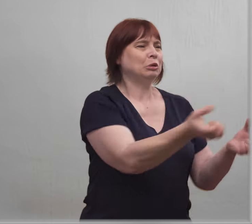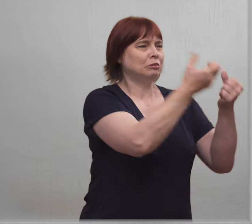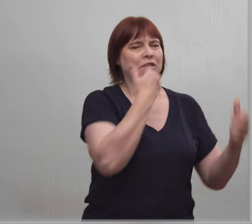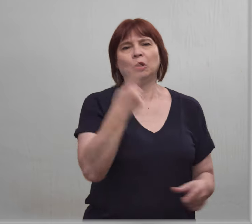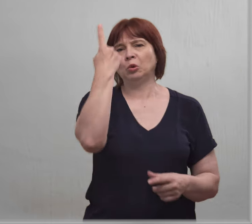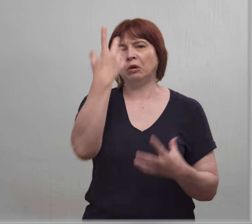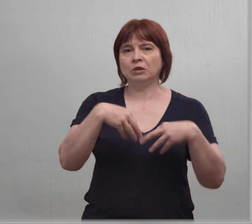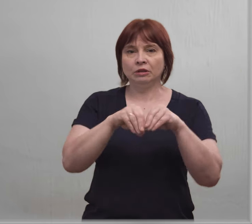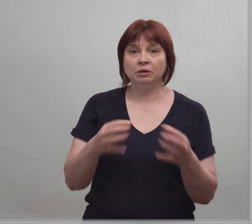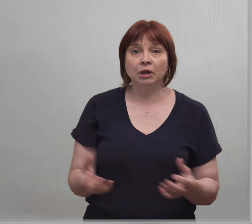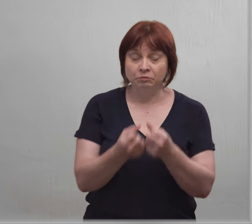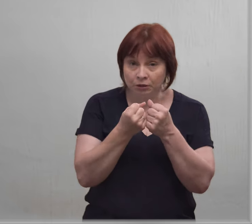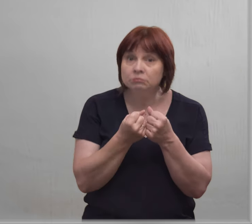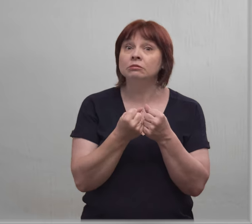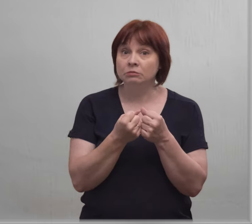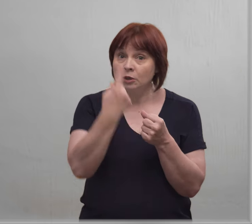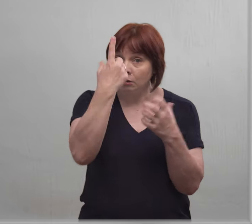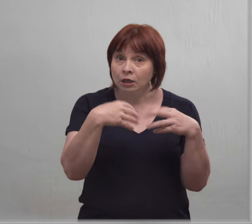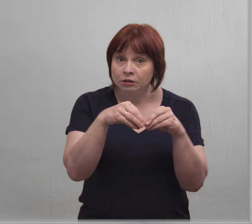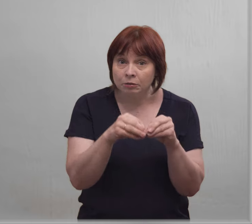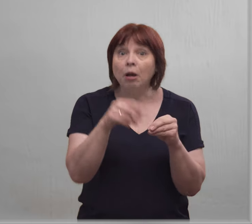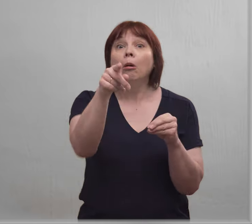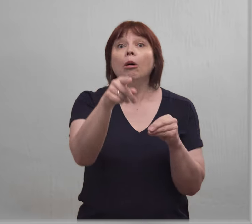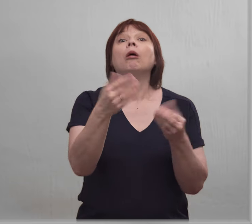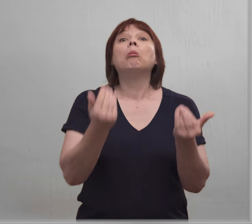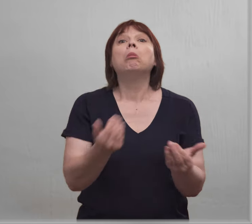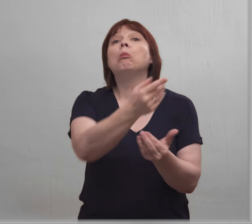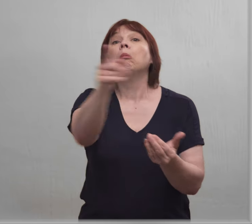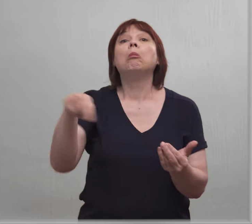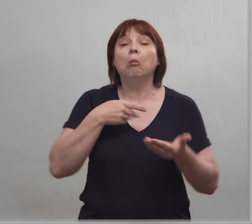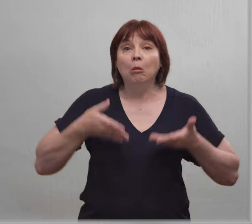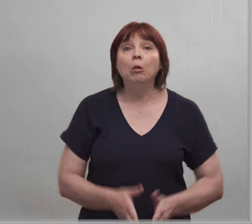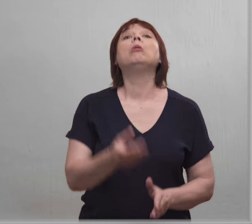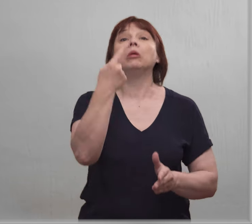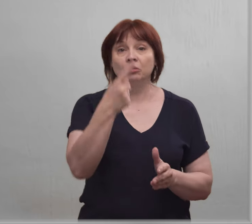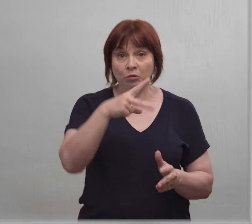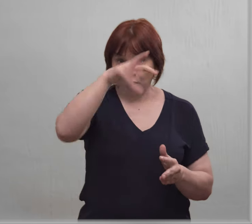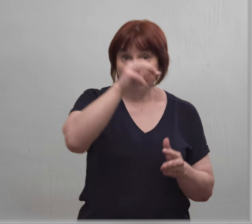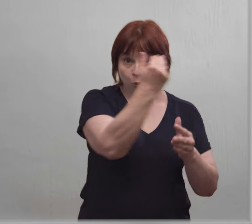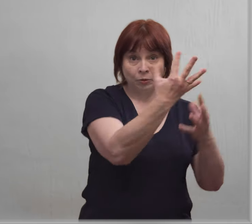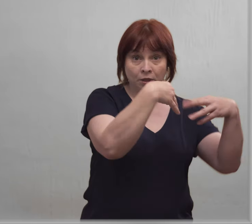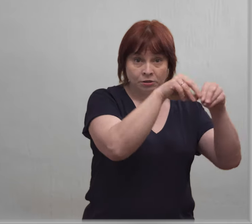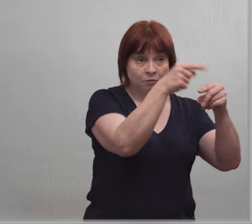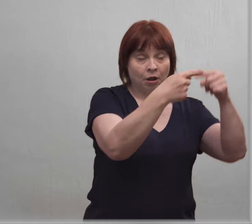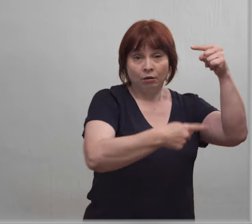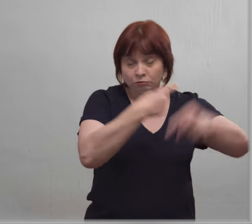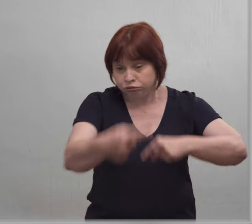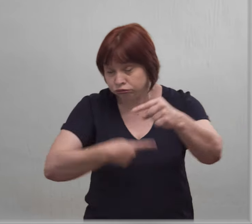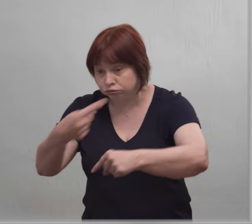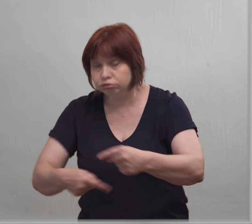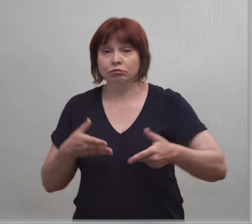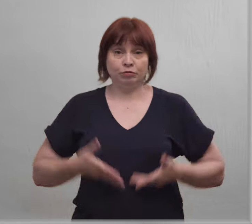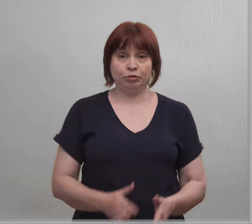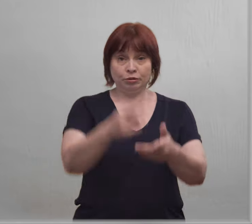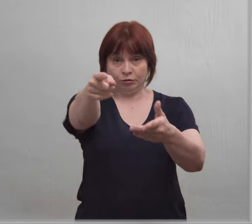уникальное призвание над жизнью Ноя. Спасти свою семью, ввести их в ковчег.